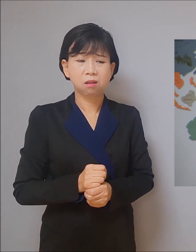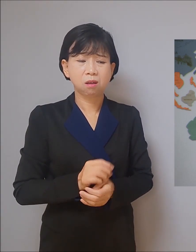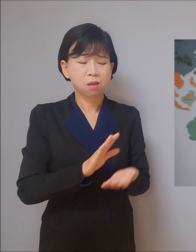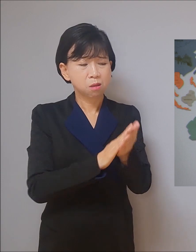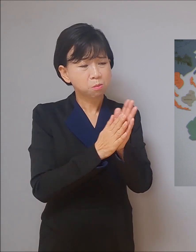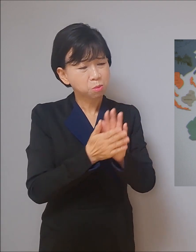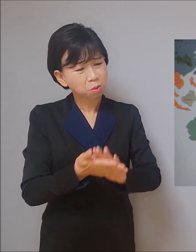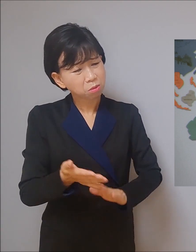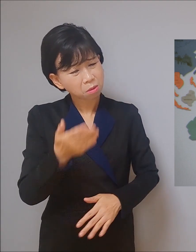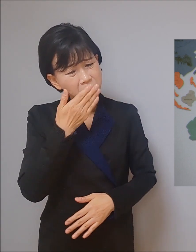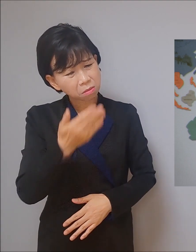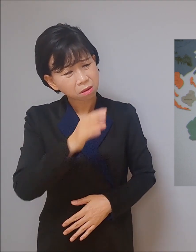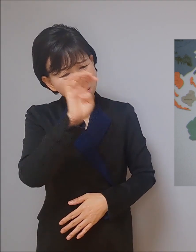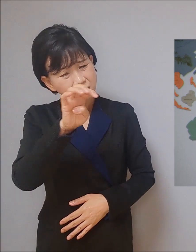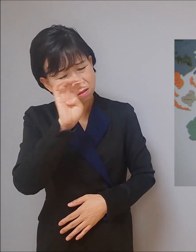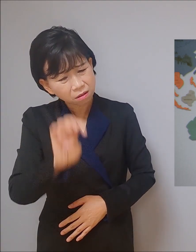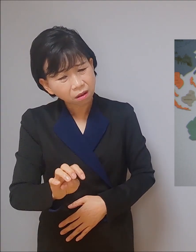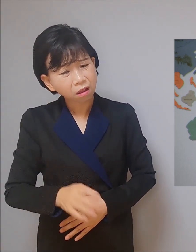변화될 수 있을까?